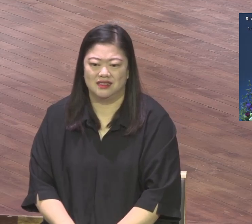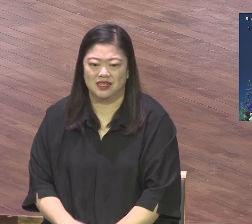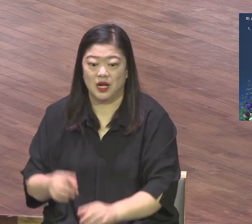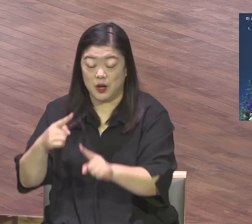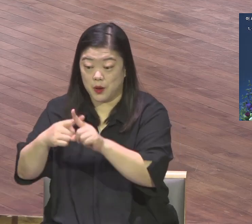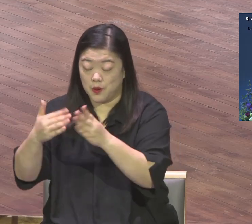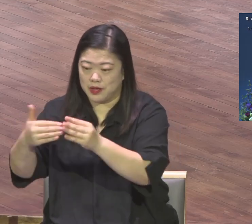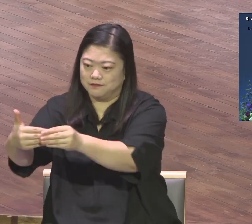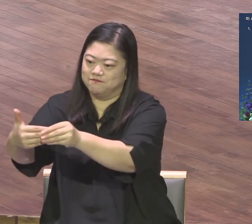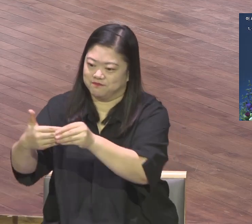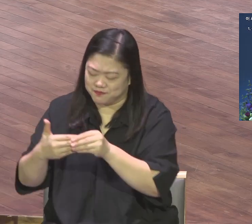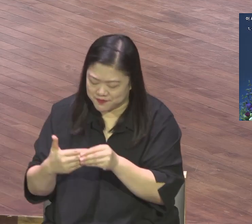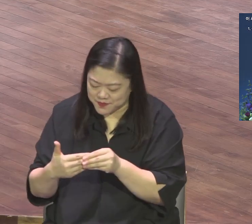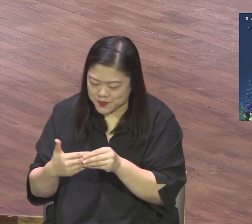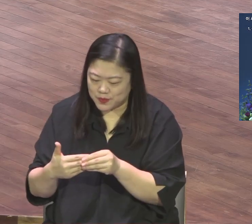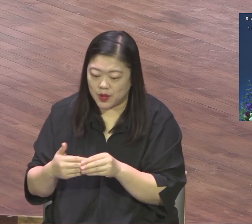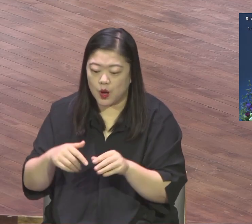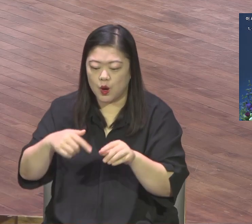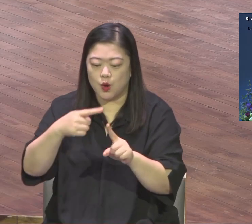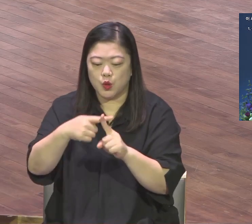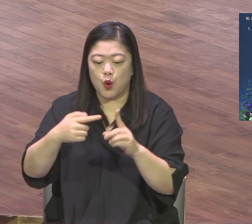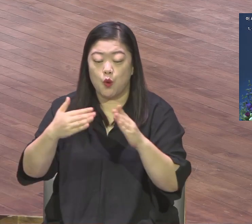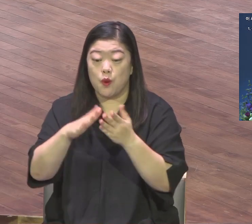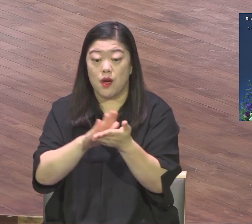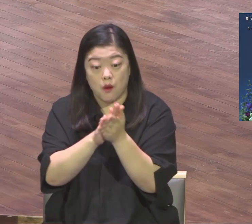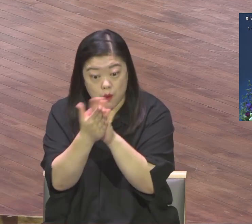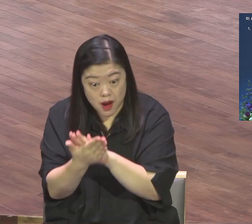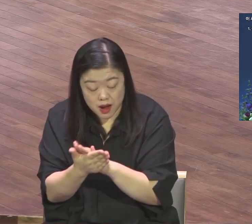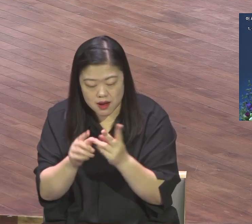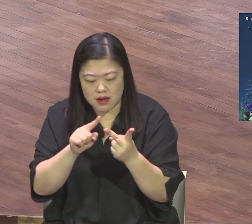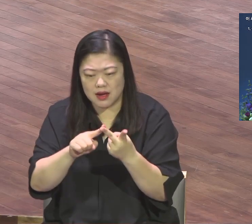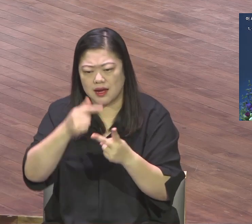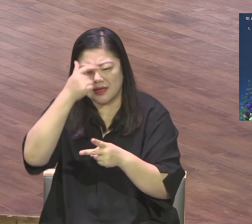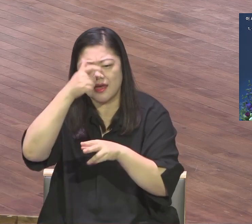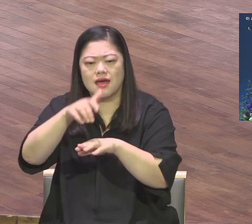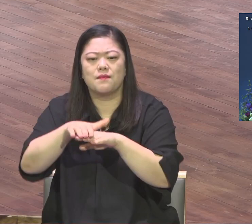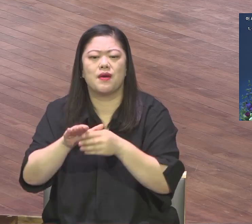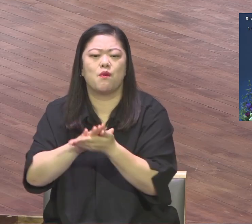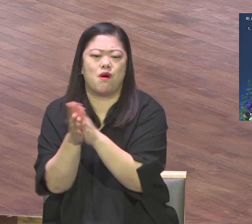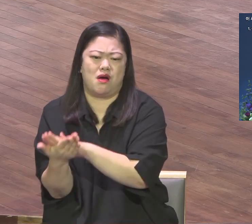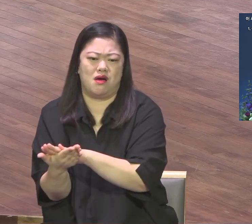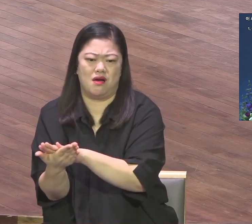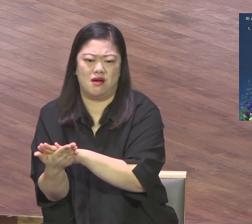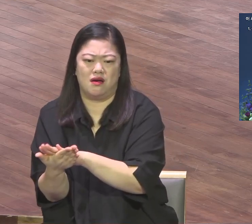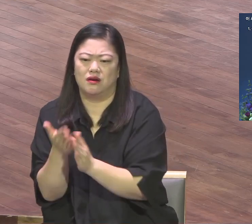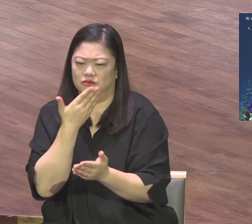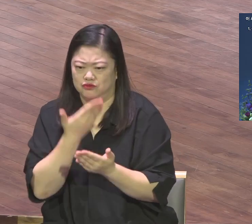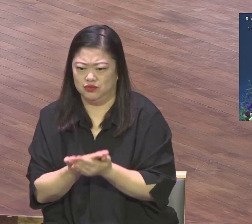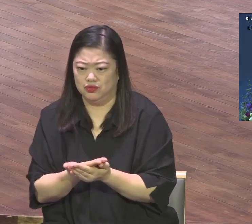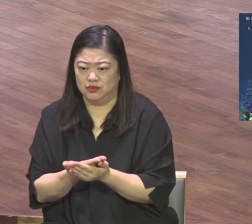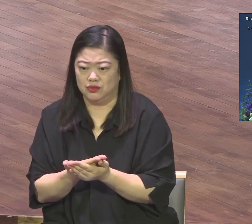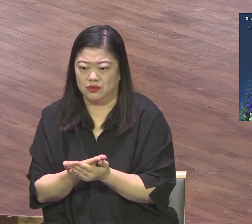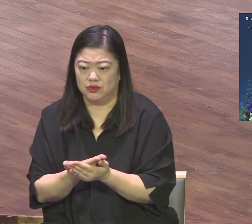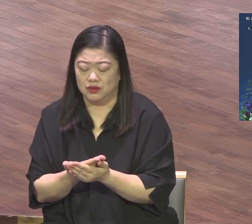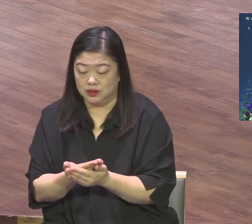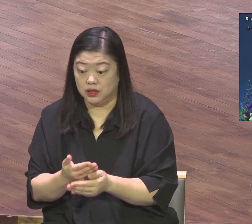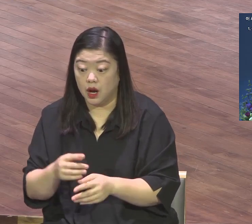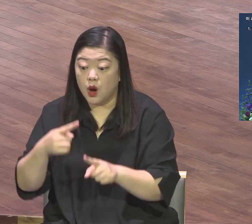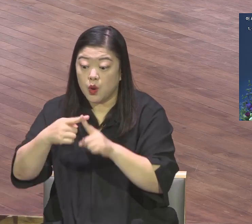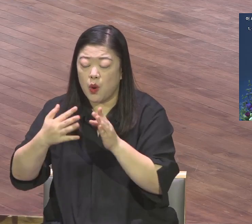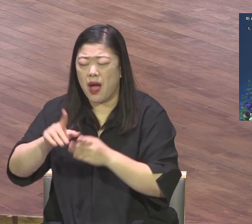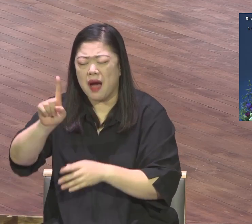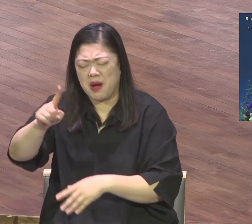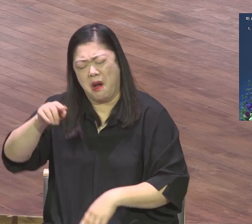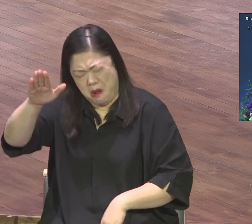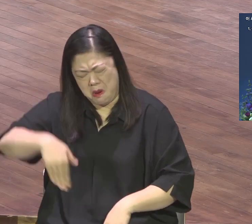정도가 아니라 예배화시킬 예배. 예배 통해서 예배 성공하도록 그게 끝이거든요. 예배 성공하면 끝난 거예요.